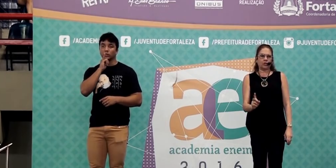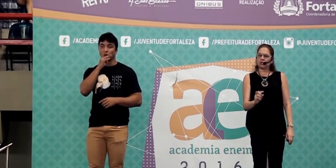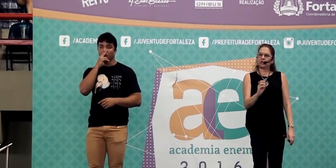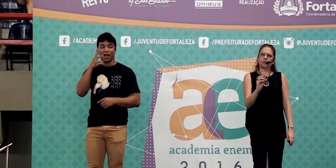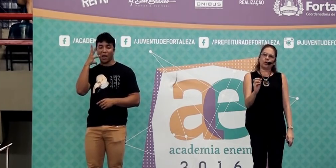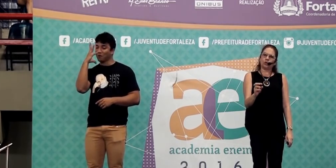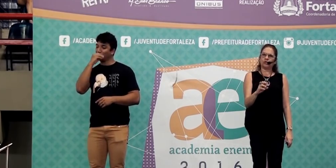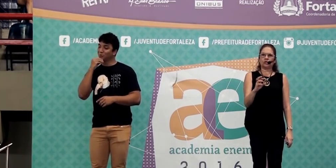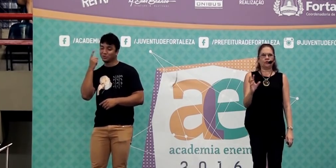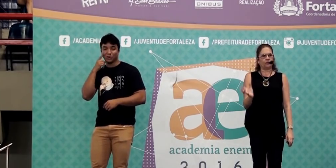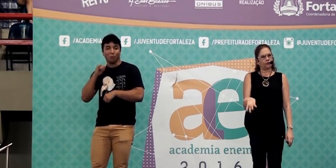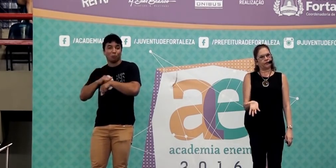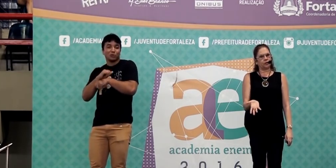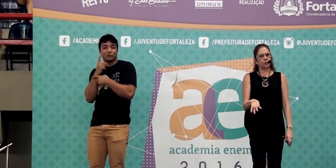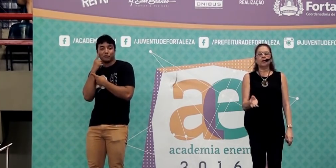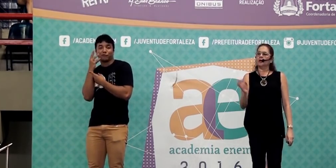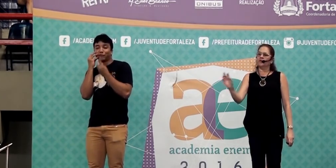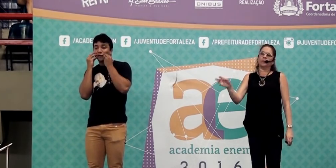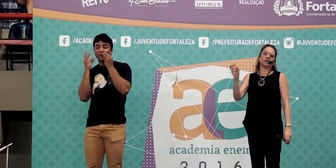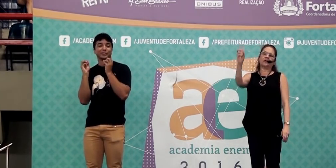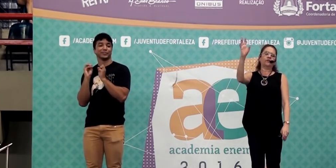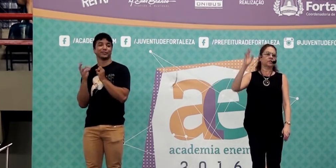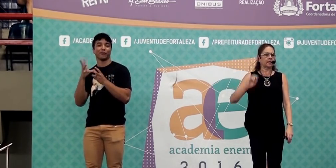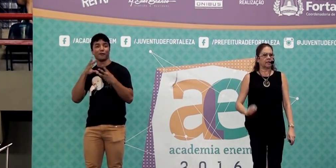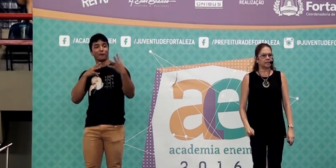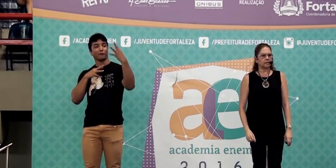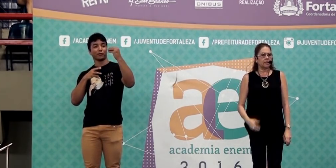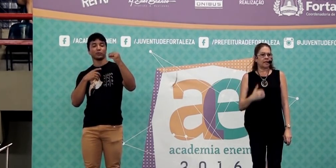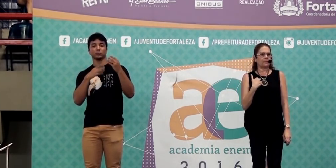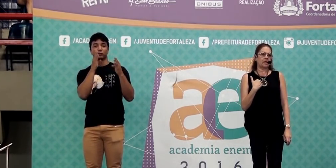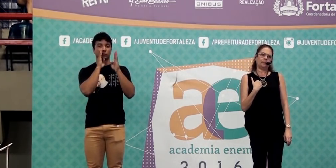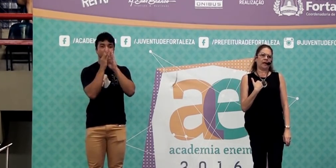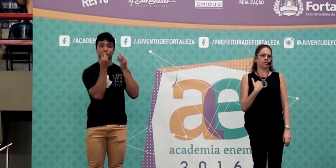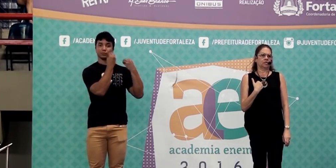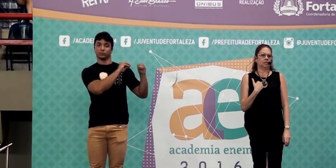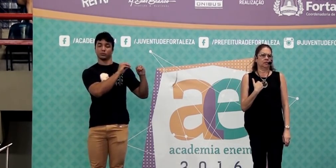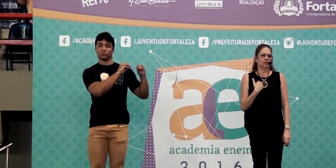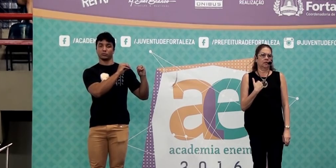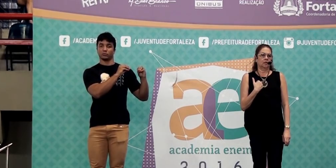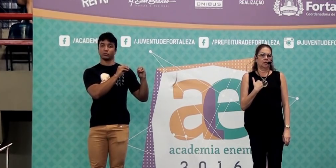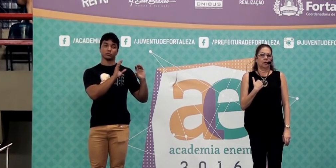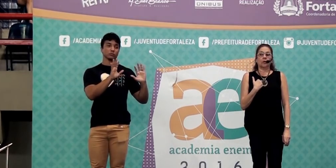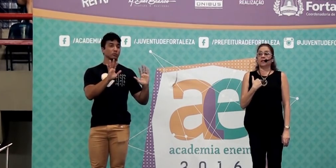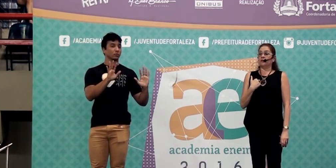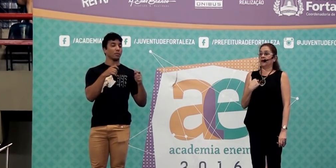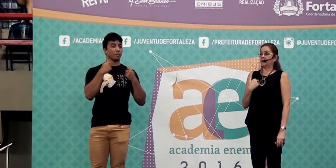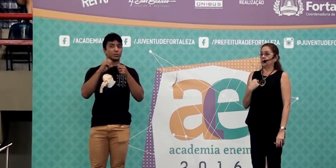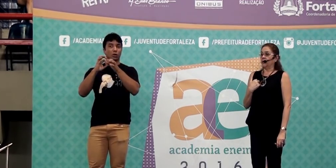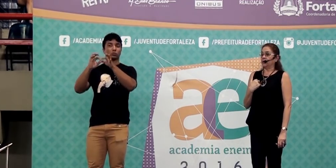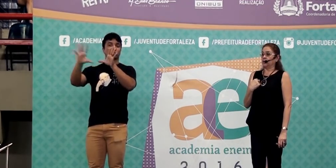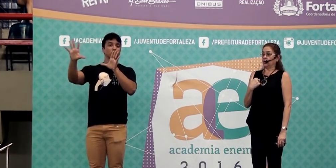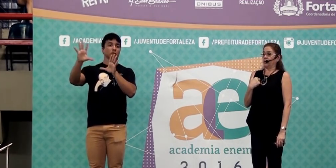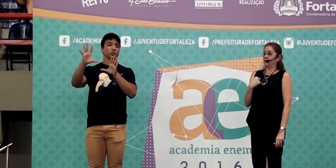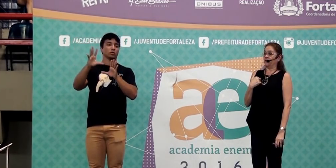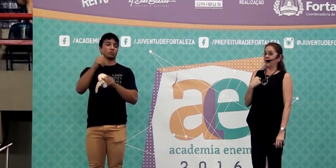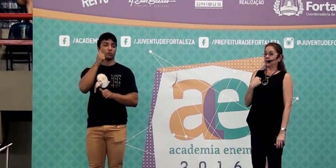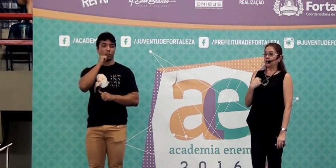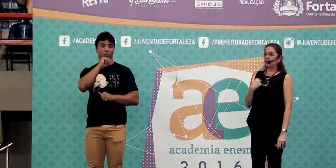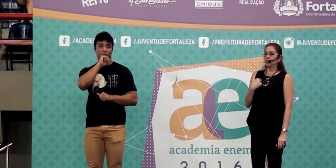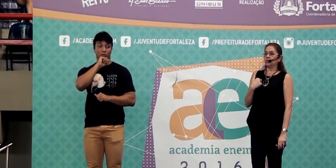achou bonitinho, gordinho, fofinho, eu vou botar a foto da criança na minha página. Quando eu faço isso, eu